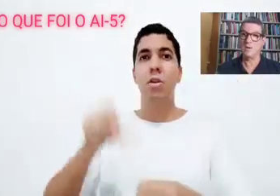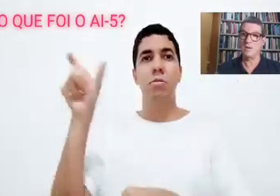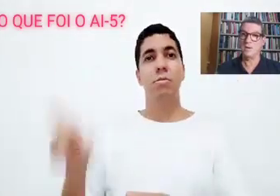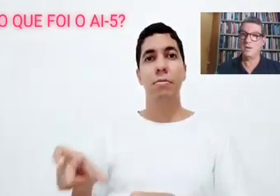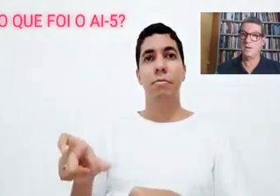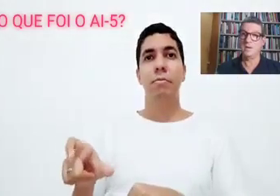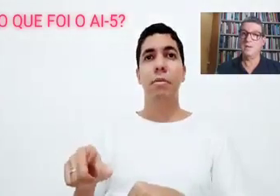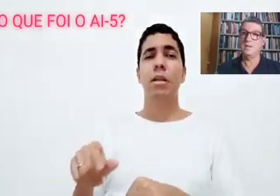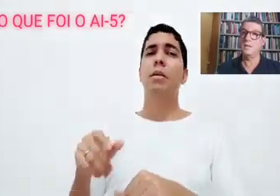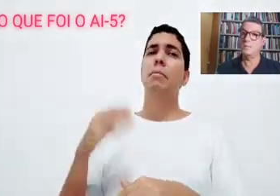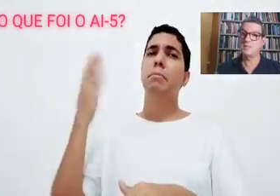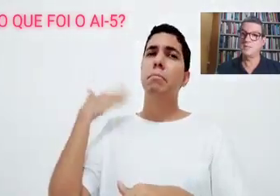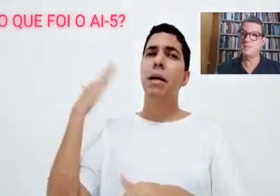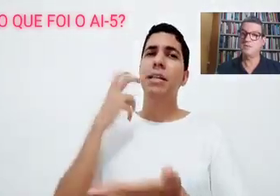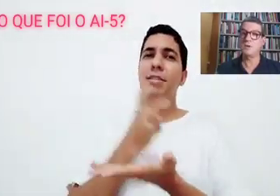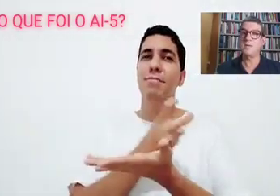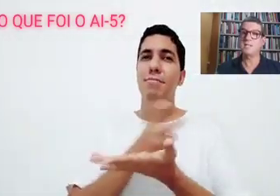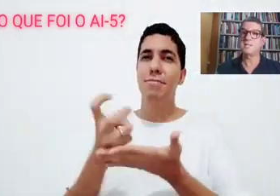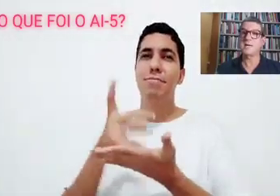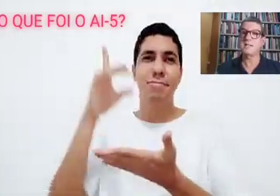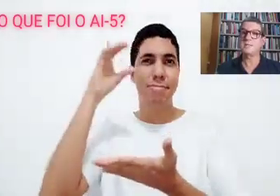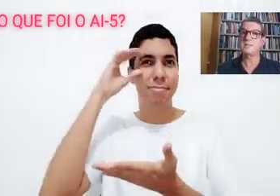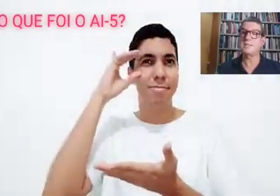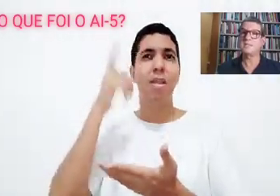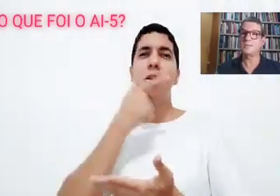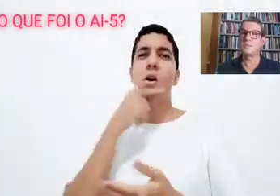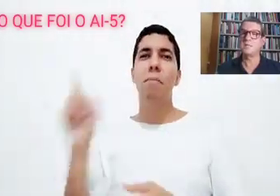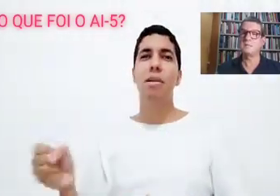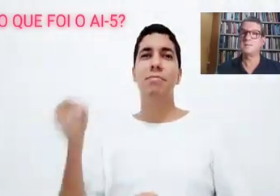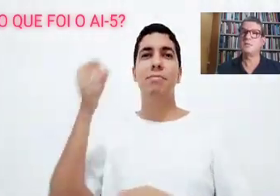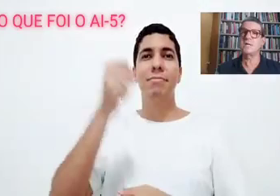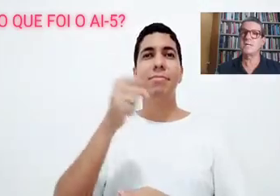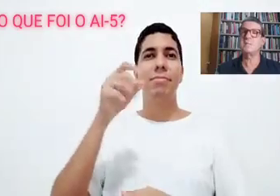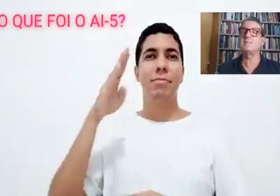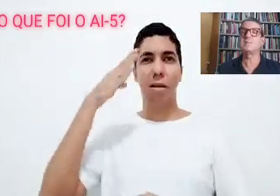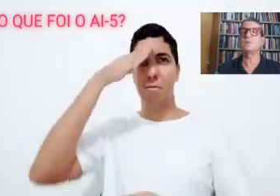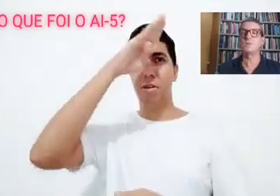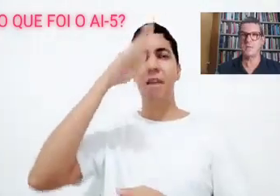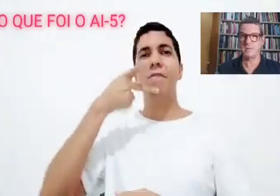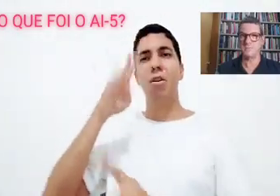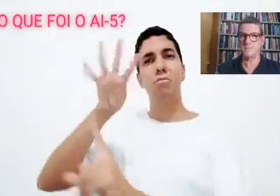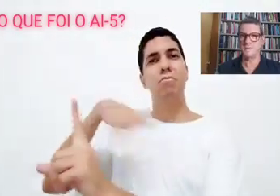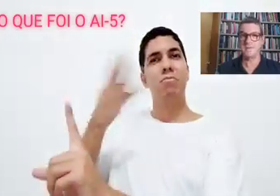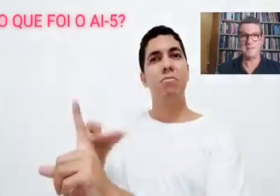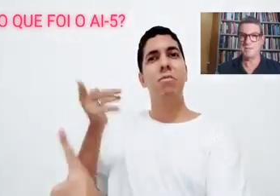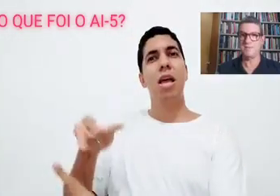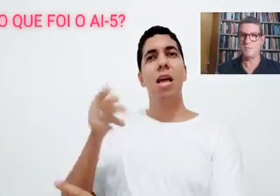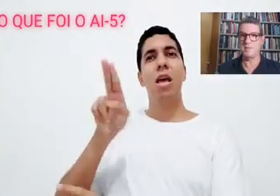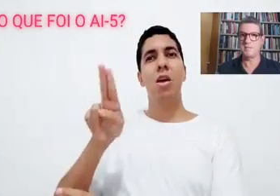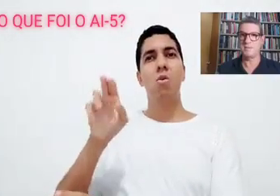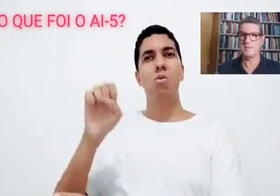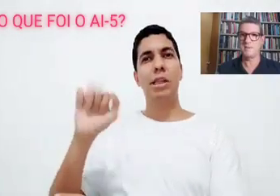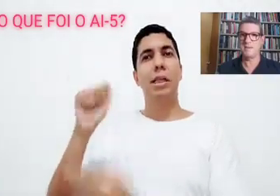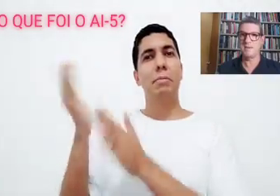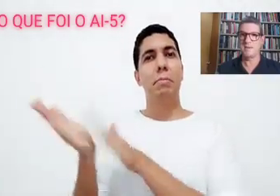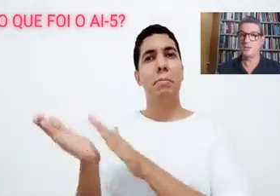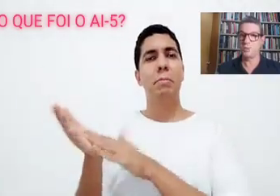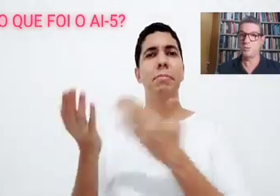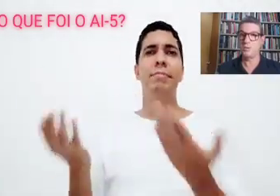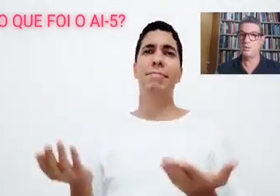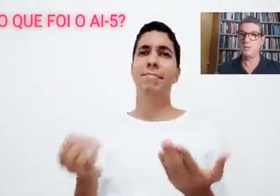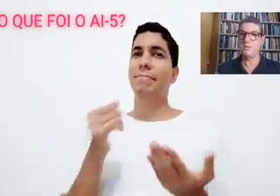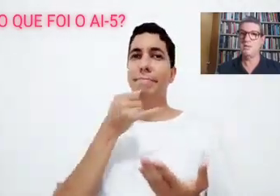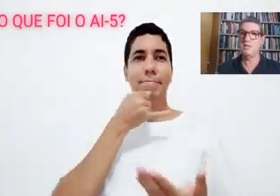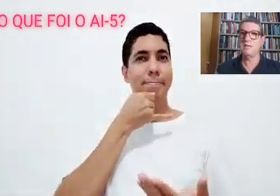brutal. E, não obstante, foi homenageado na sessão do impeachment por Jair Messias Bolsonaro, lamentavelmente.